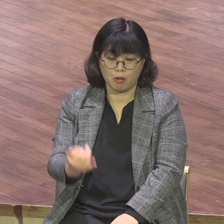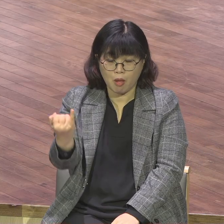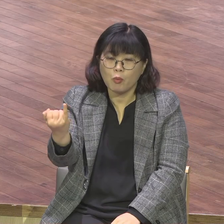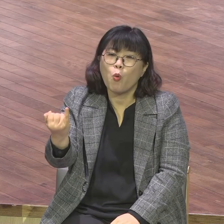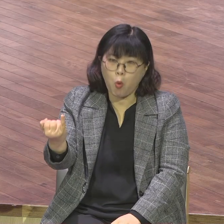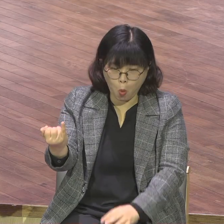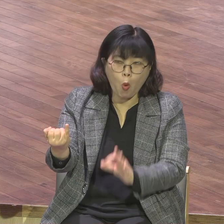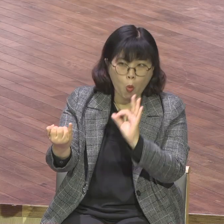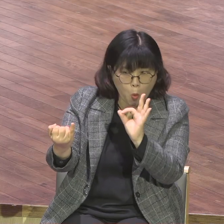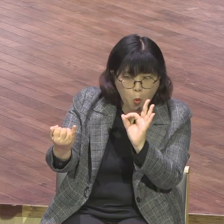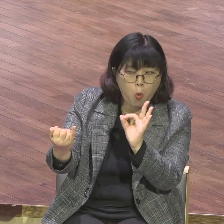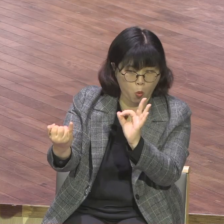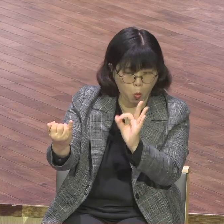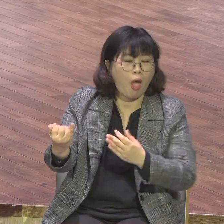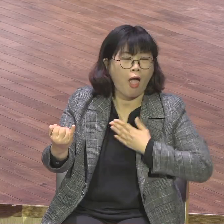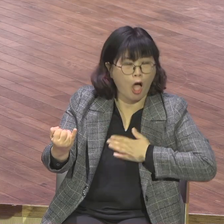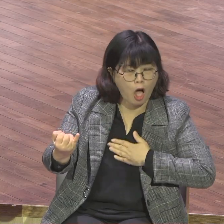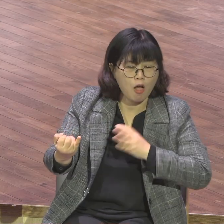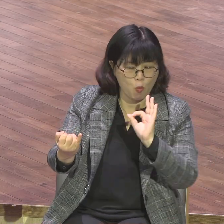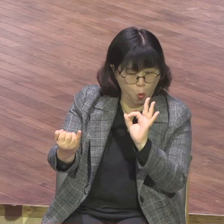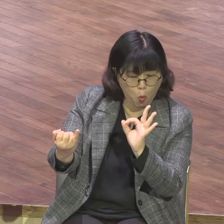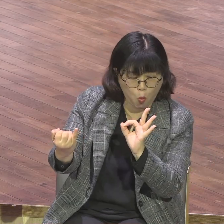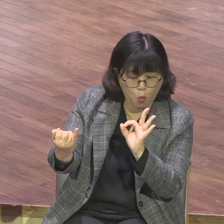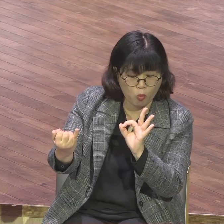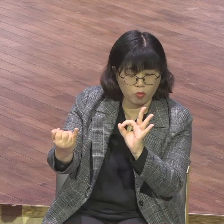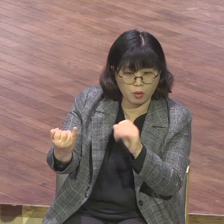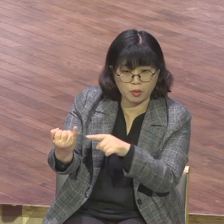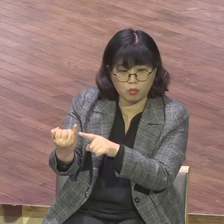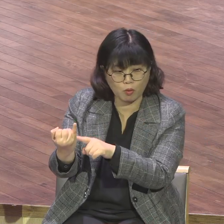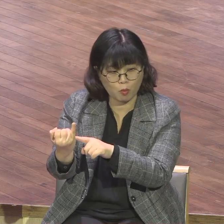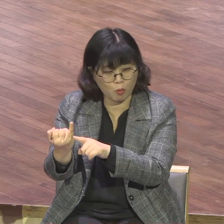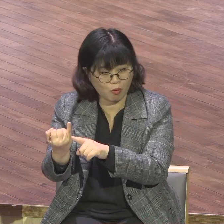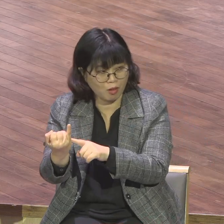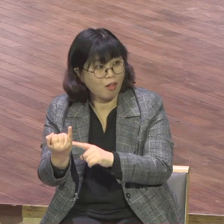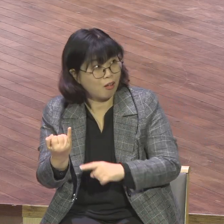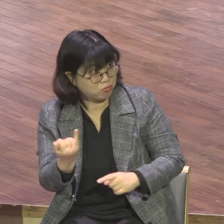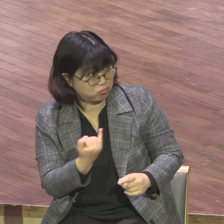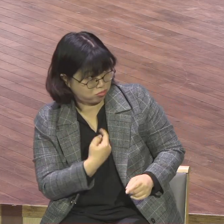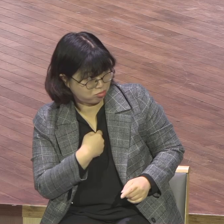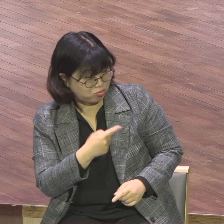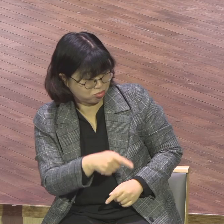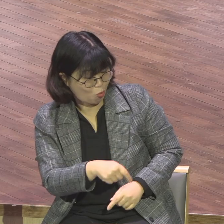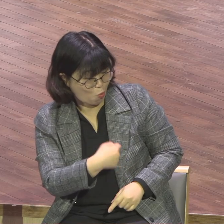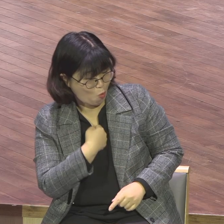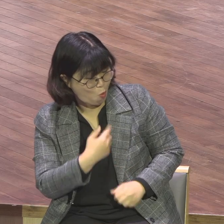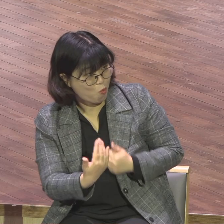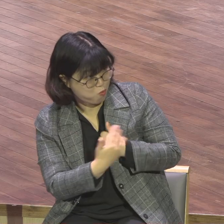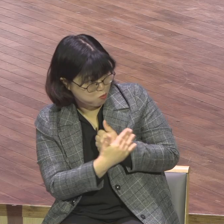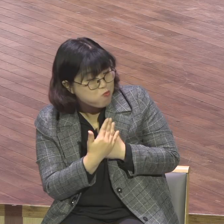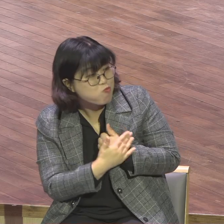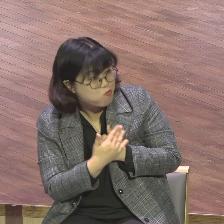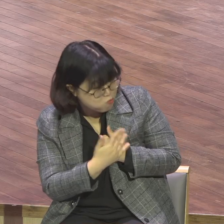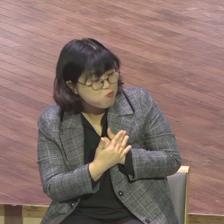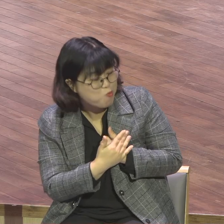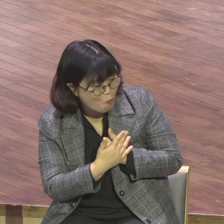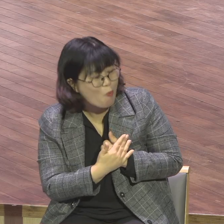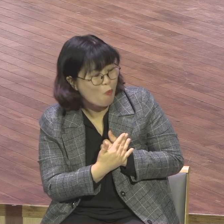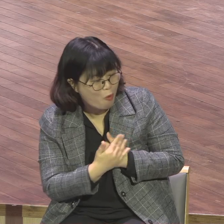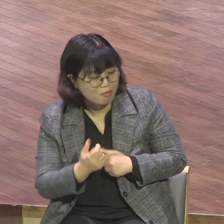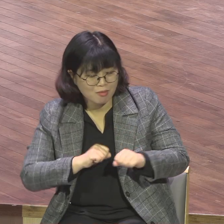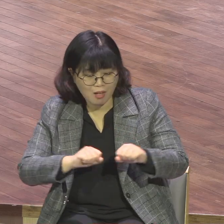나타납니다. 창의력이 생긴다고. 눌리면 안 생겨요. 그래서 뭐 어떤 가정